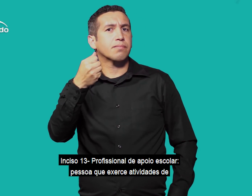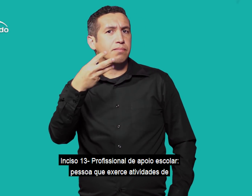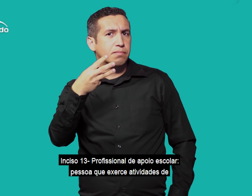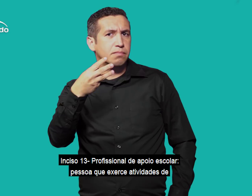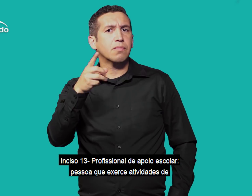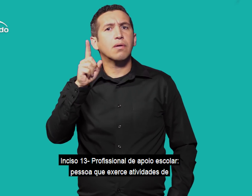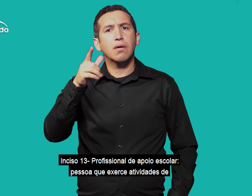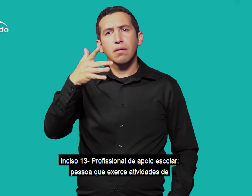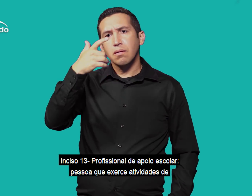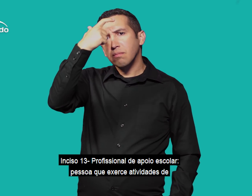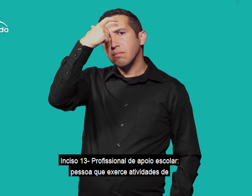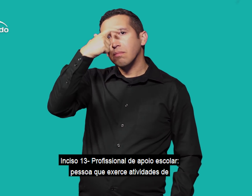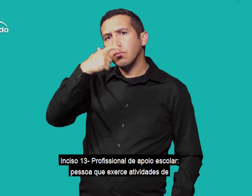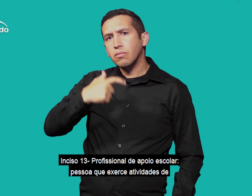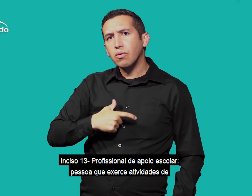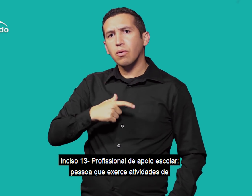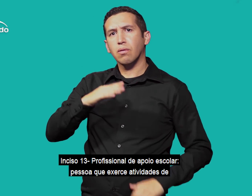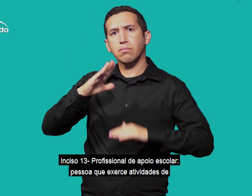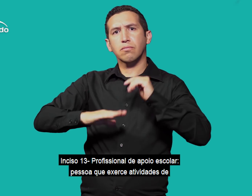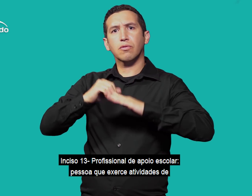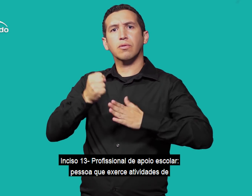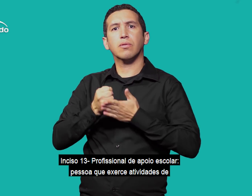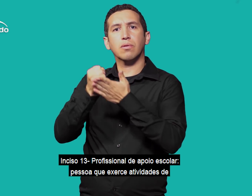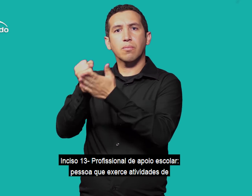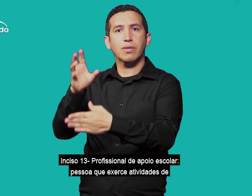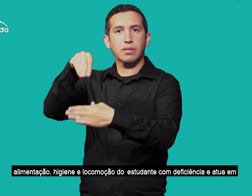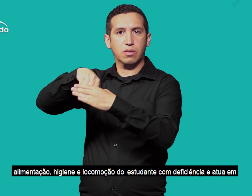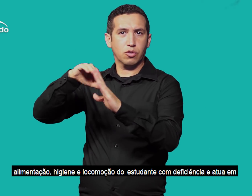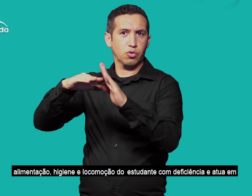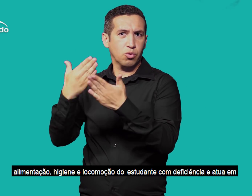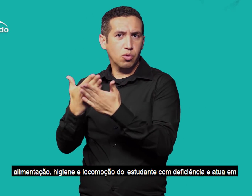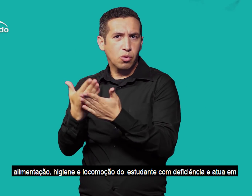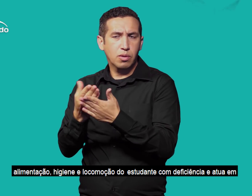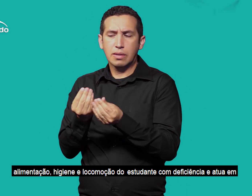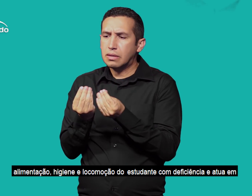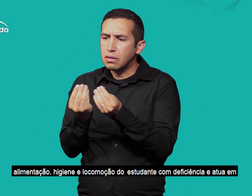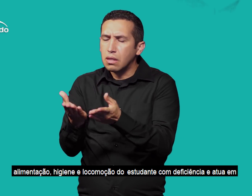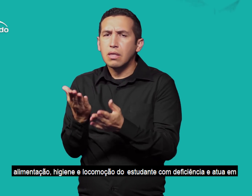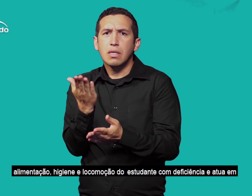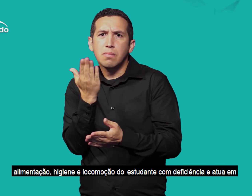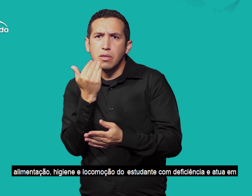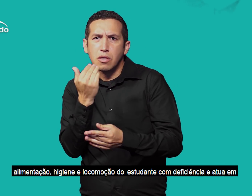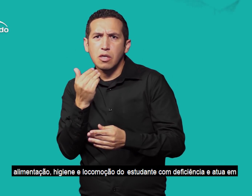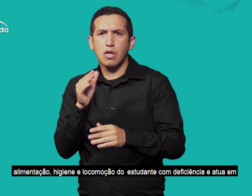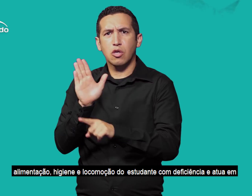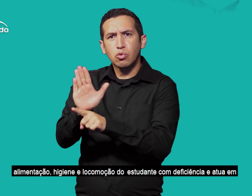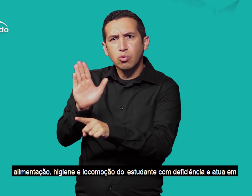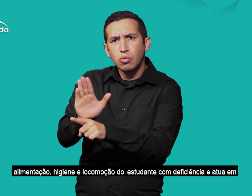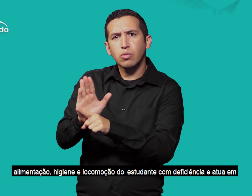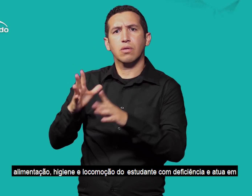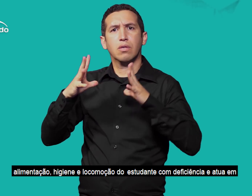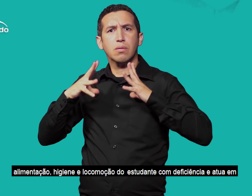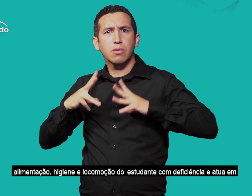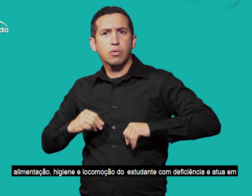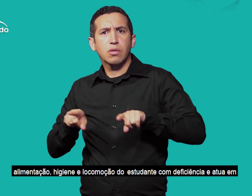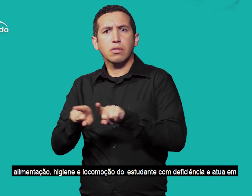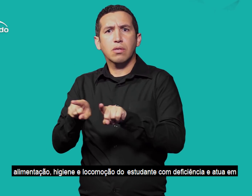escolar pessoa que exerce atividades de alimentação e higiene e locomoção do estudante com deficiência